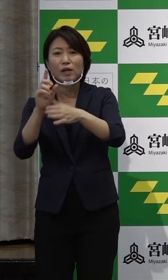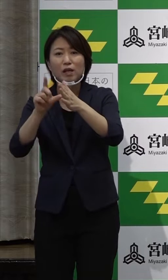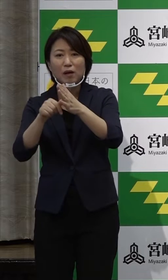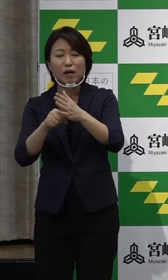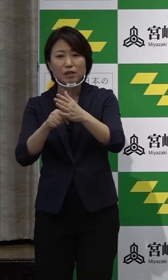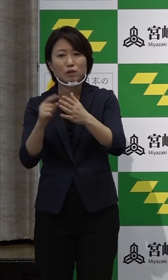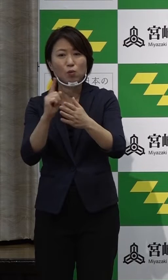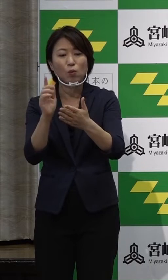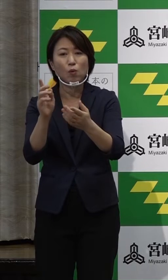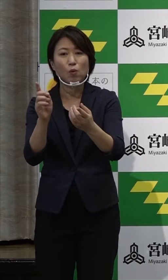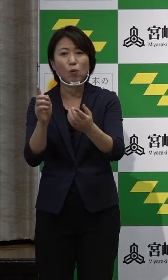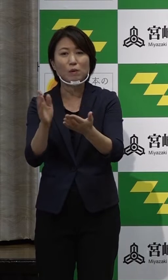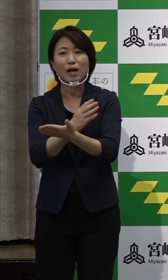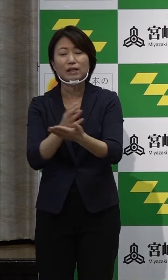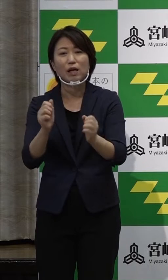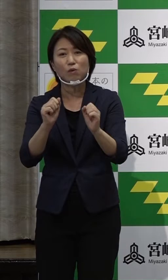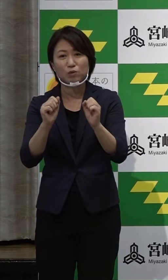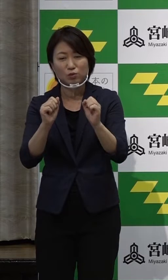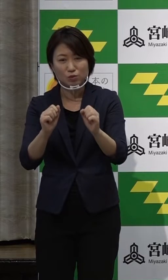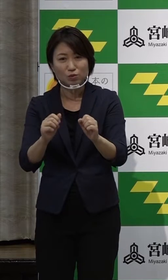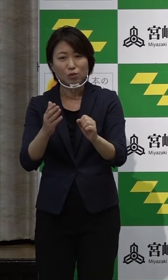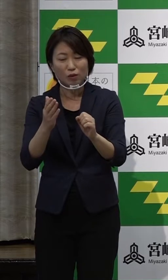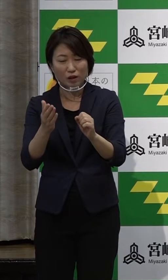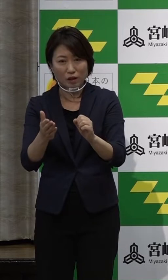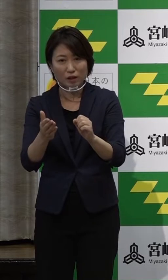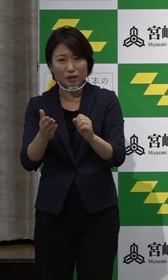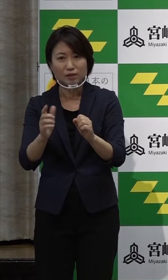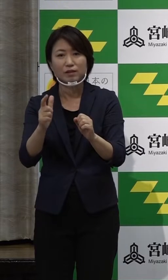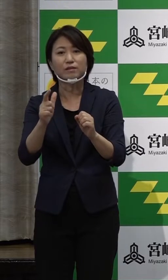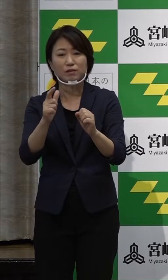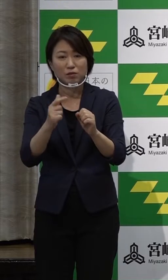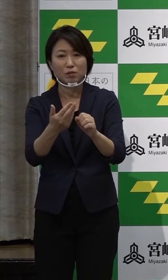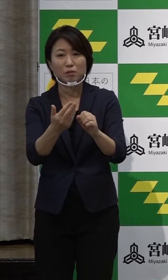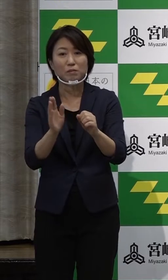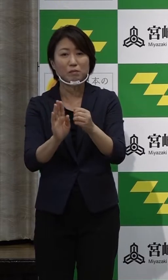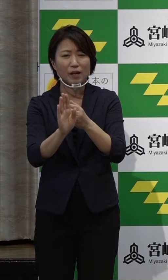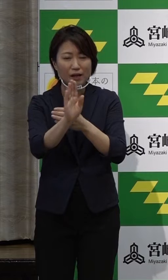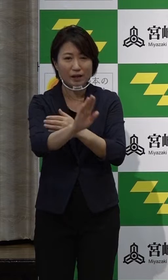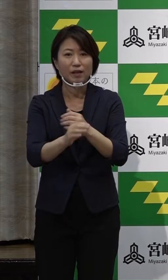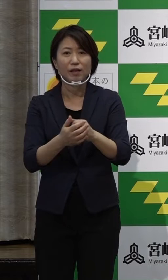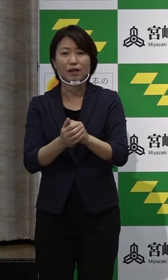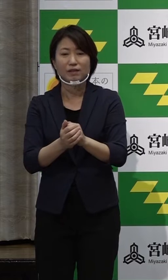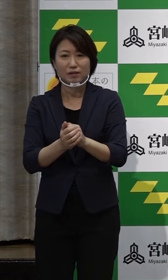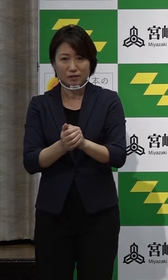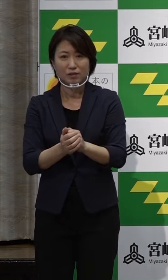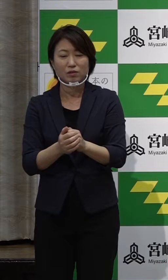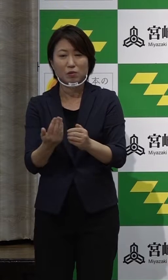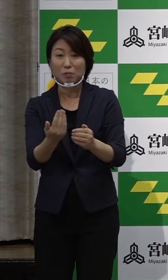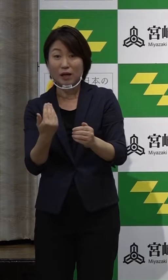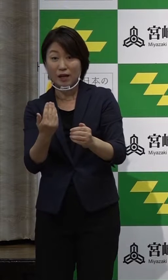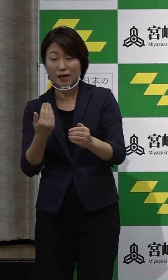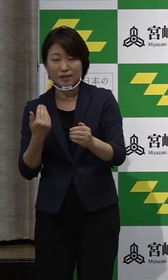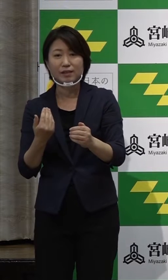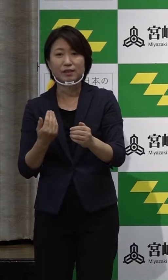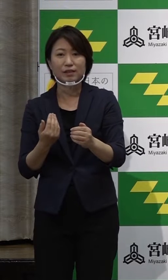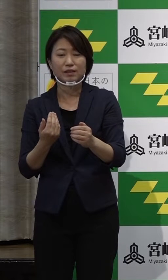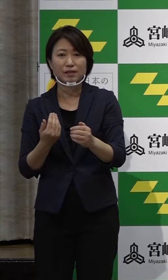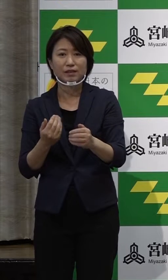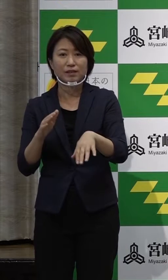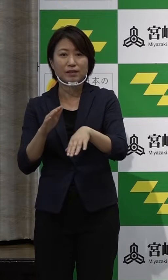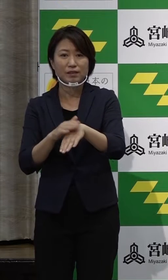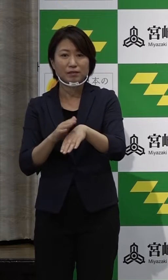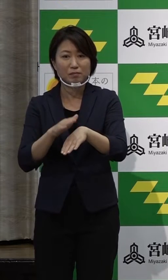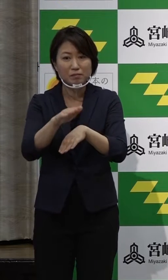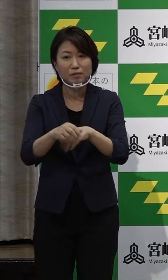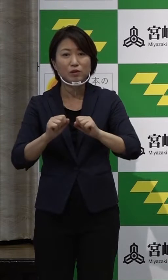断をすればいいのかということではないではないか、やはり一歩も二歩もその先にですね、手を打つ必要があるのではないかという危機感を持